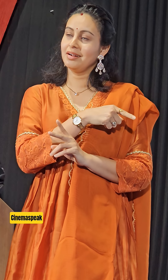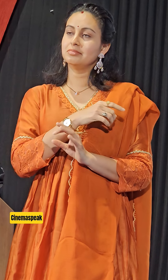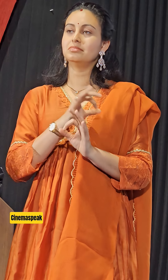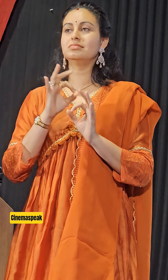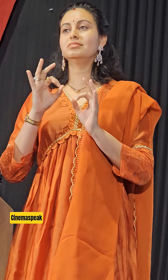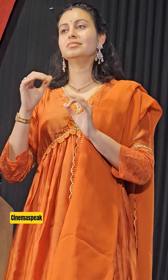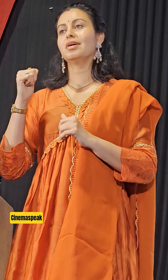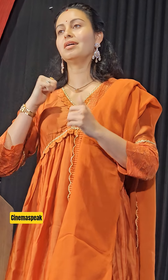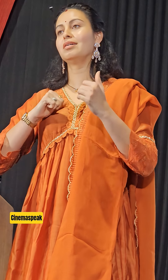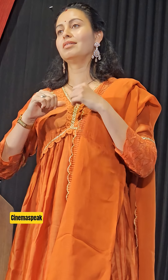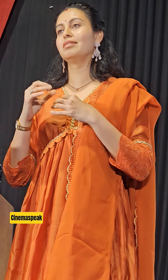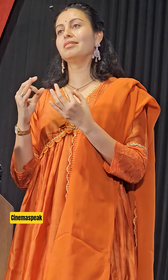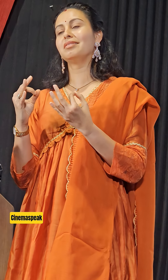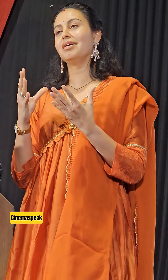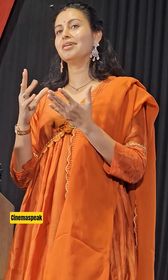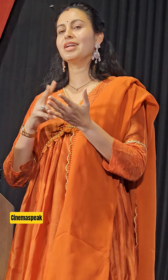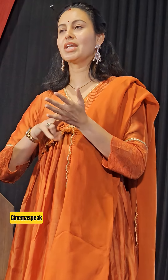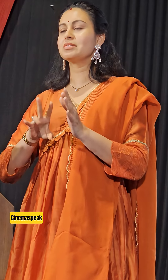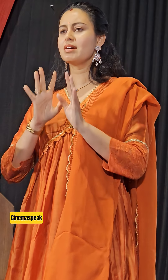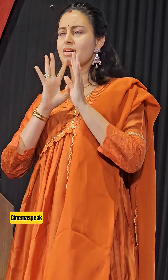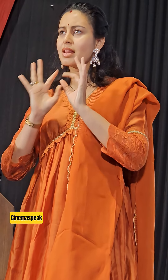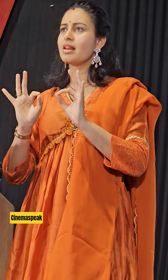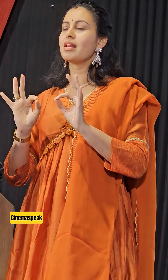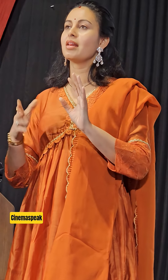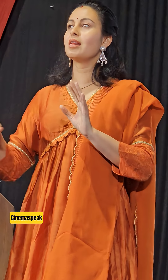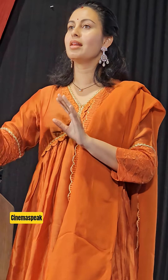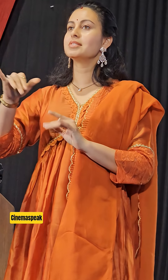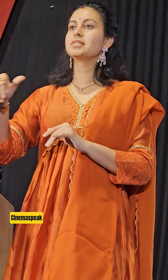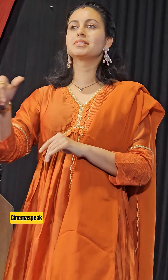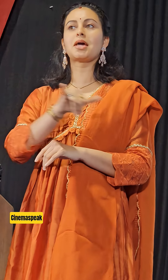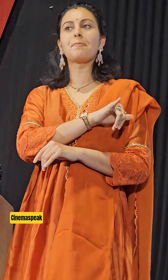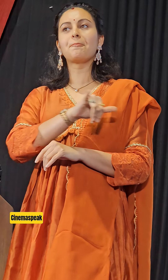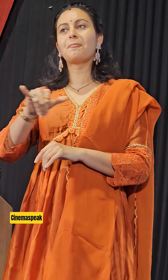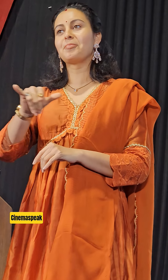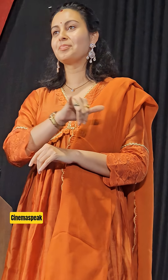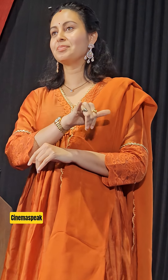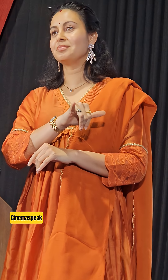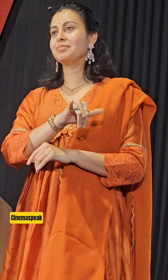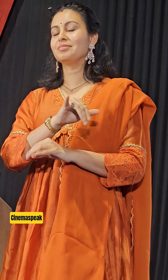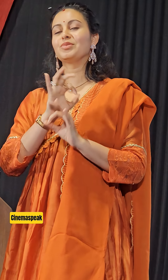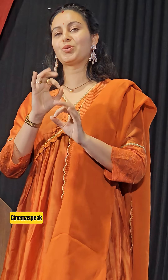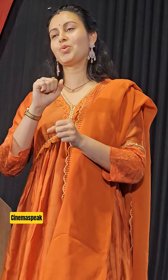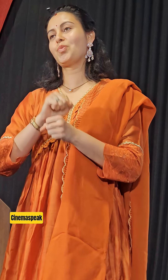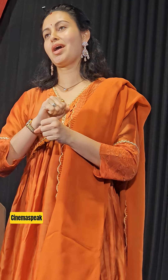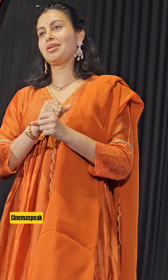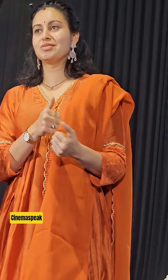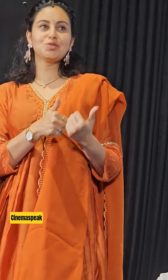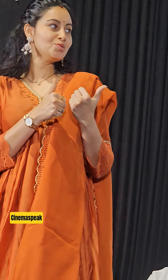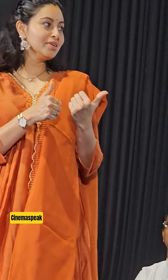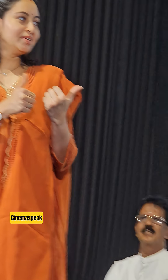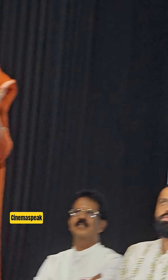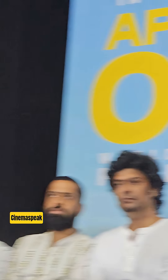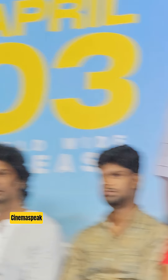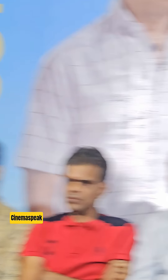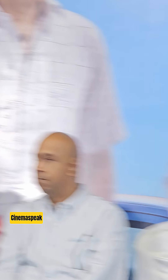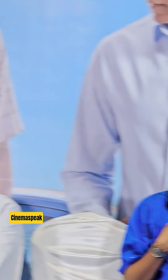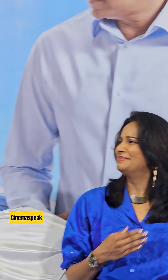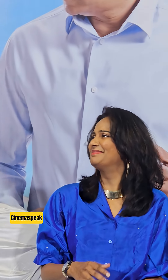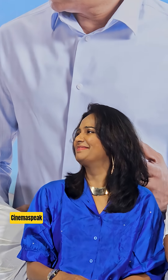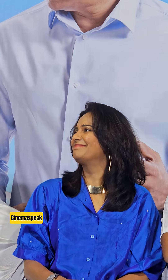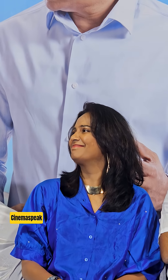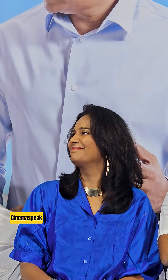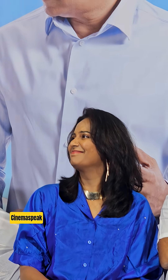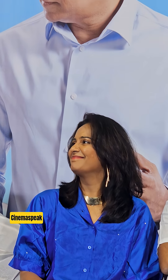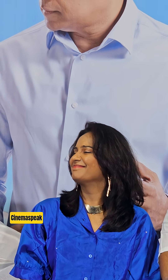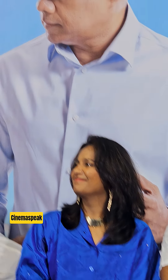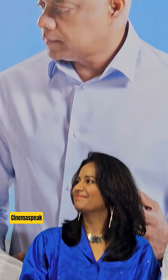டீம் காஸ்ட், லக்ஷ்மி பிரியா, she is such a superb actress, very natural, ஒரு